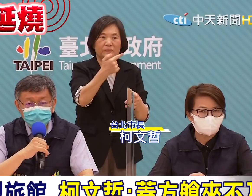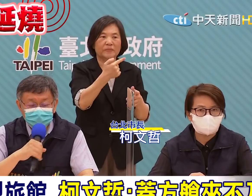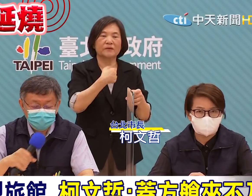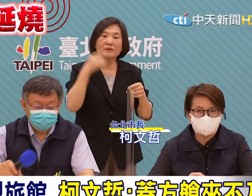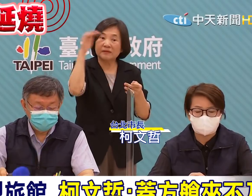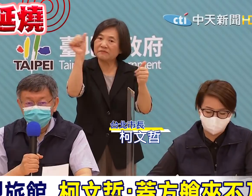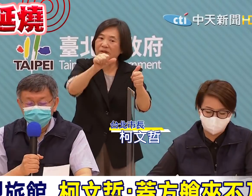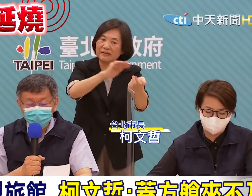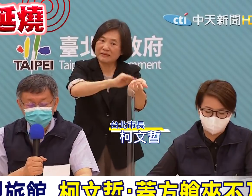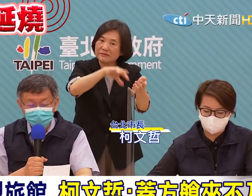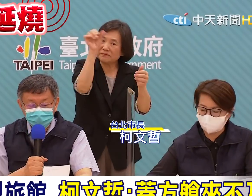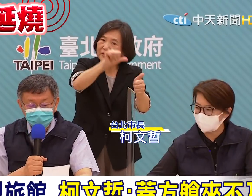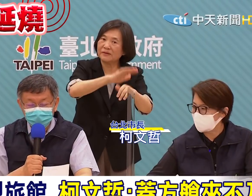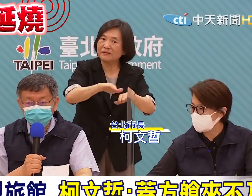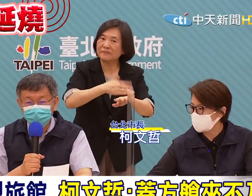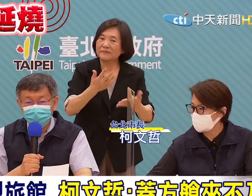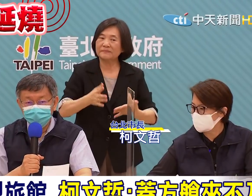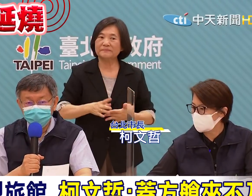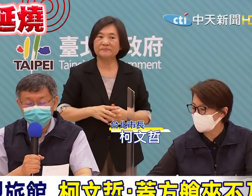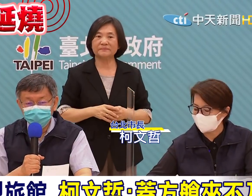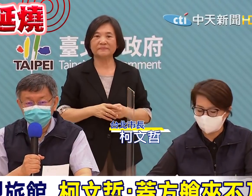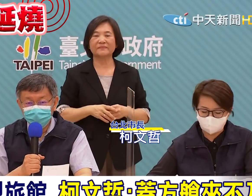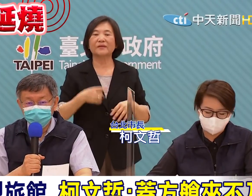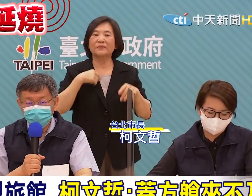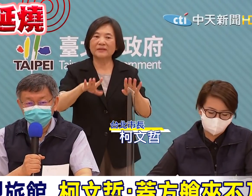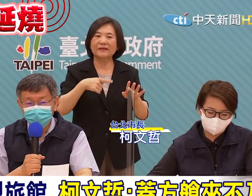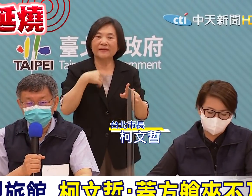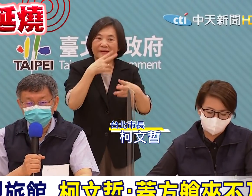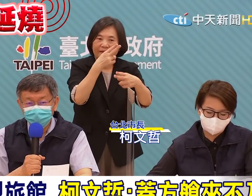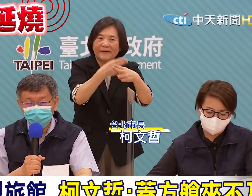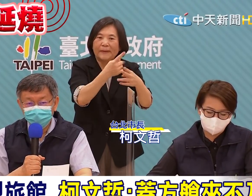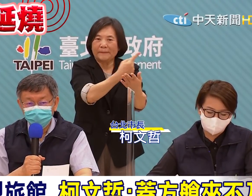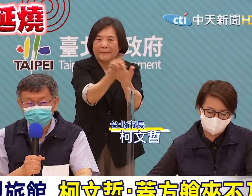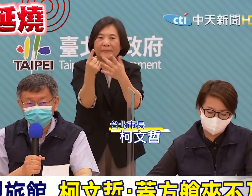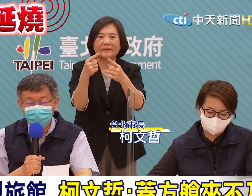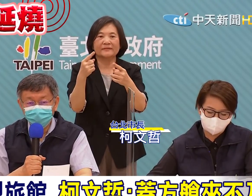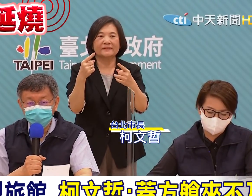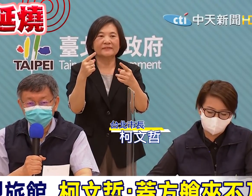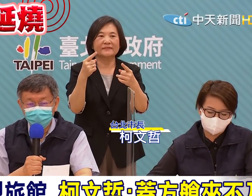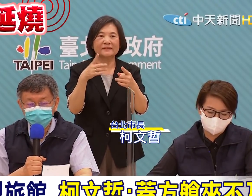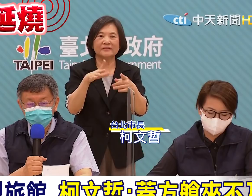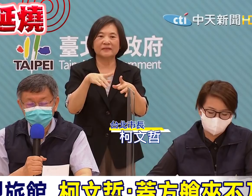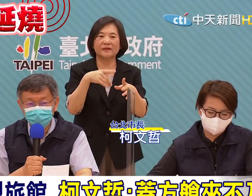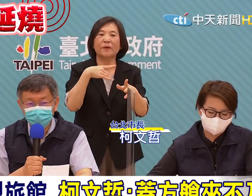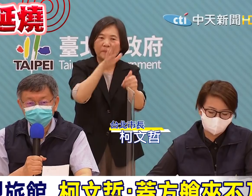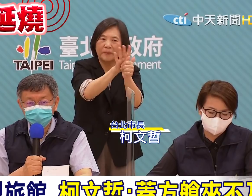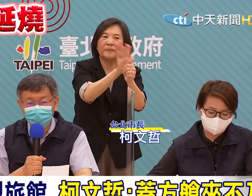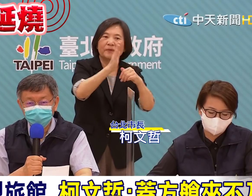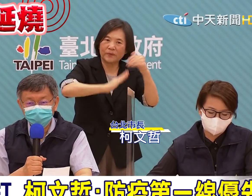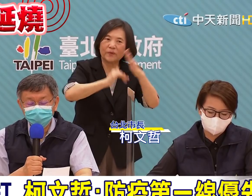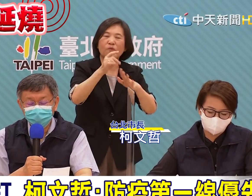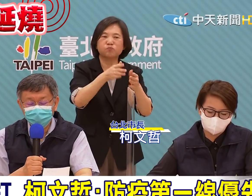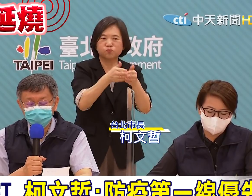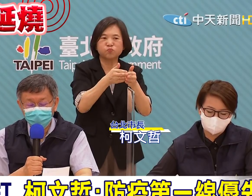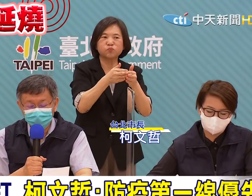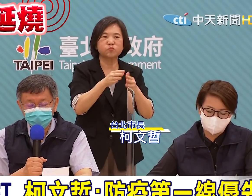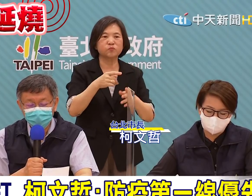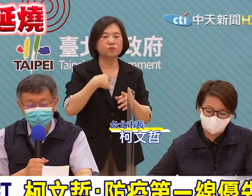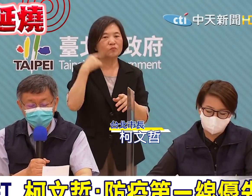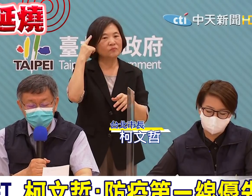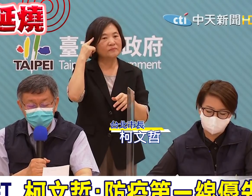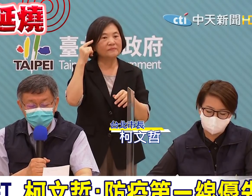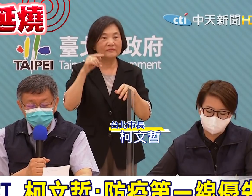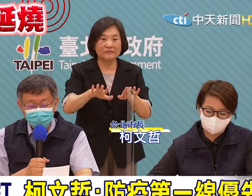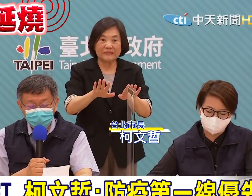应付。这个是这样的哦，我相信大家都是愿意帮忙的了哈。但是一开始这个的老实